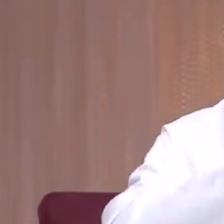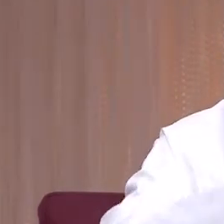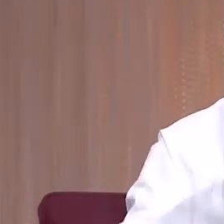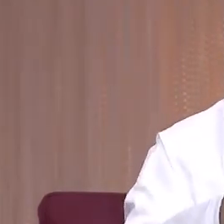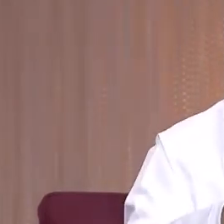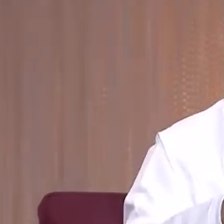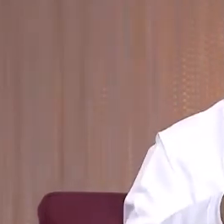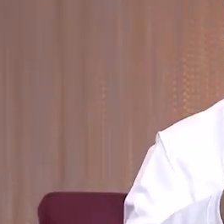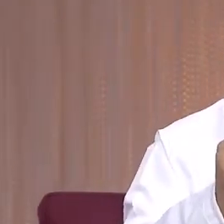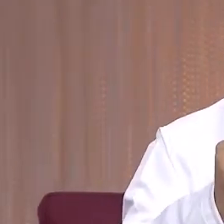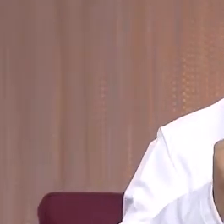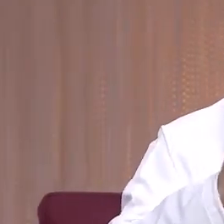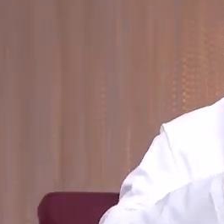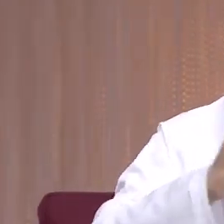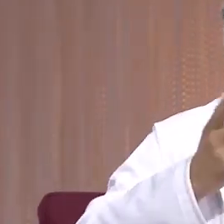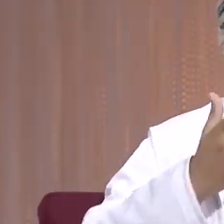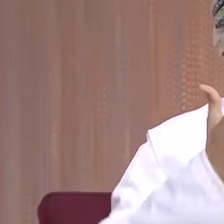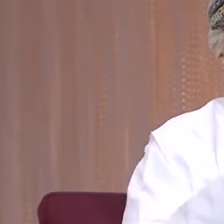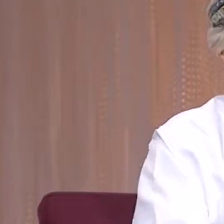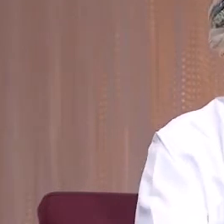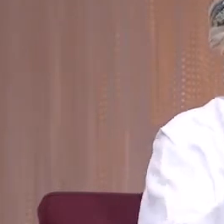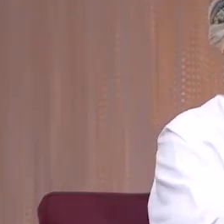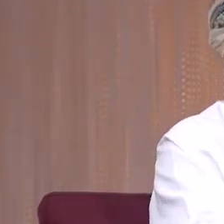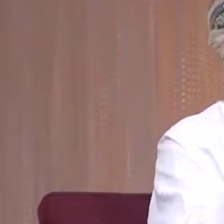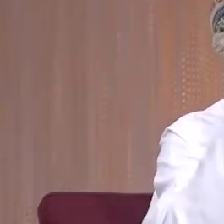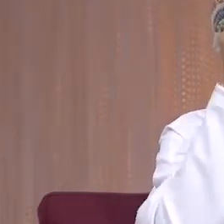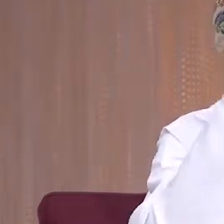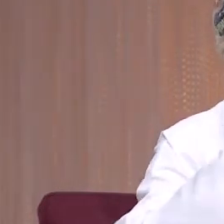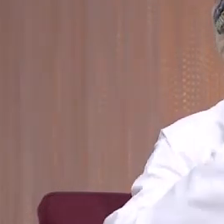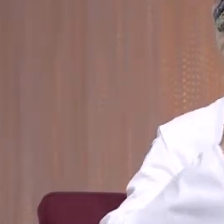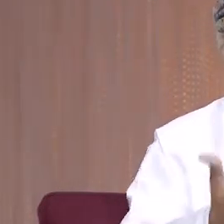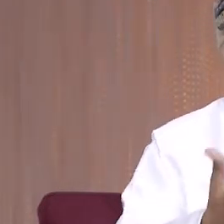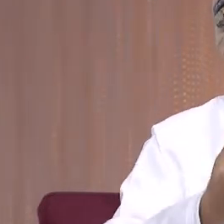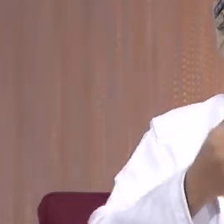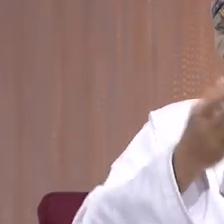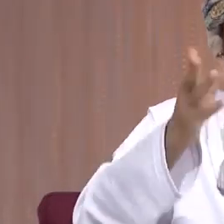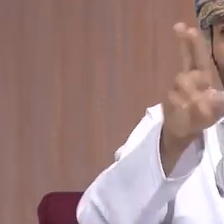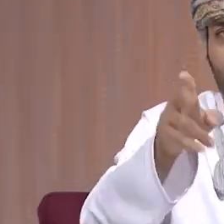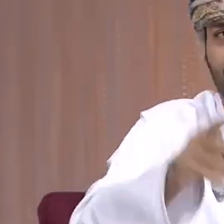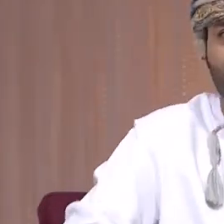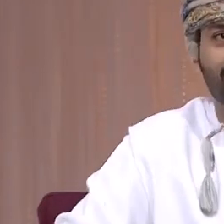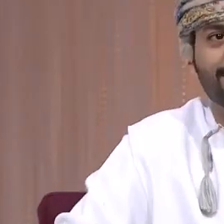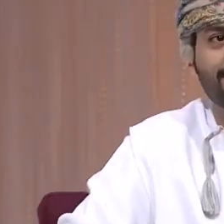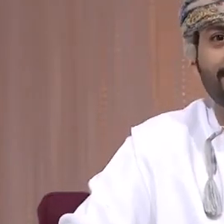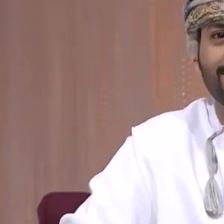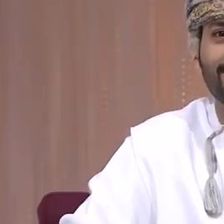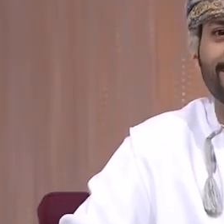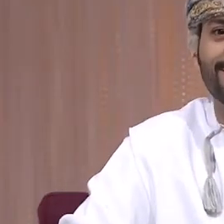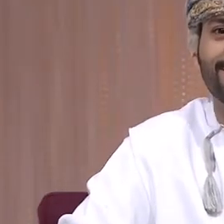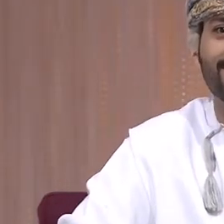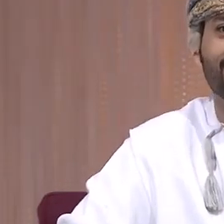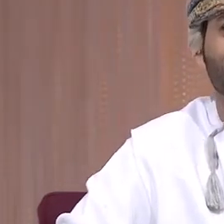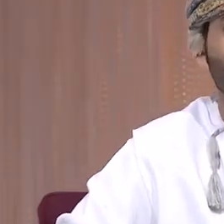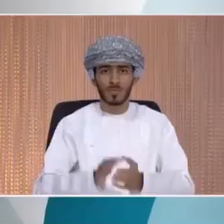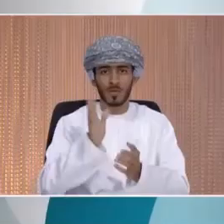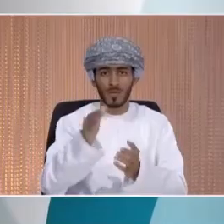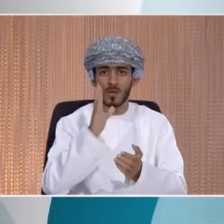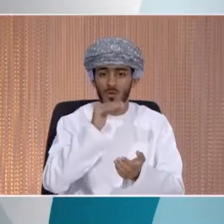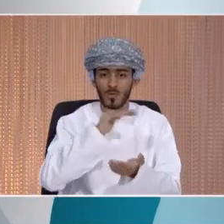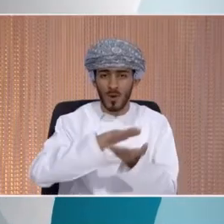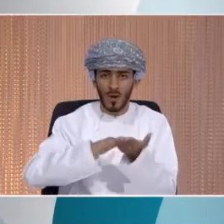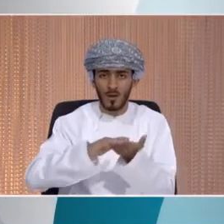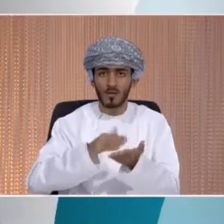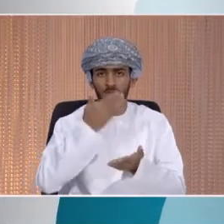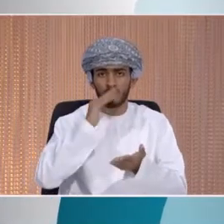هل في استضافة إن شاء الله مؤملة للسلطنة لجمعية الإعاقة الخليجية؟ السلطنة الحمد لله